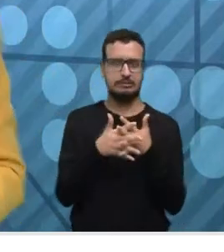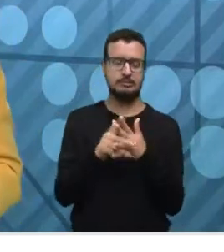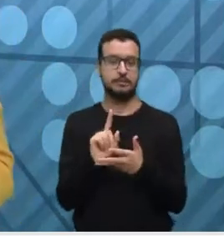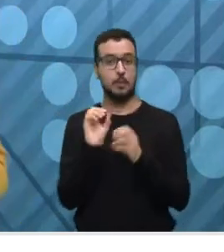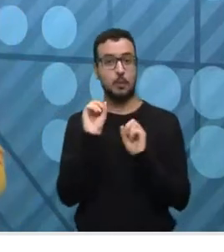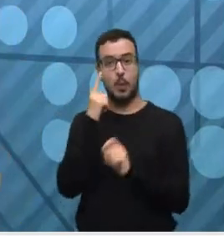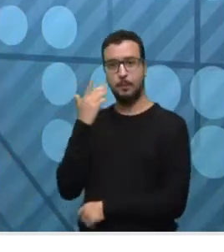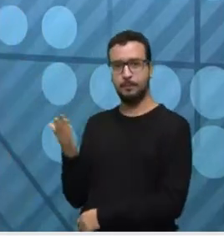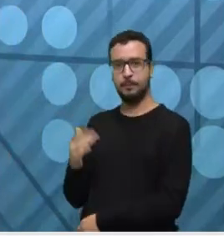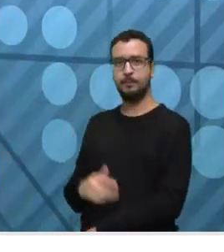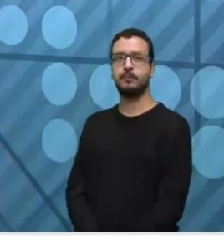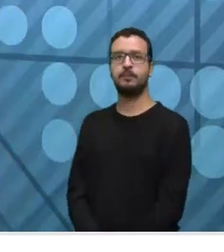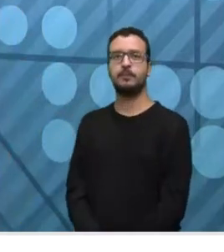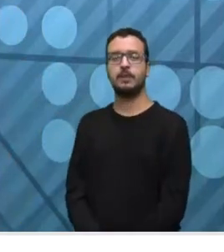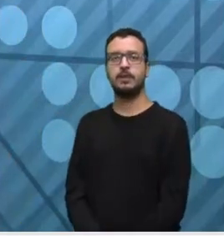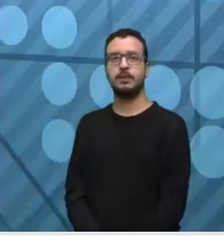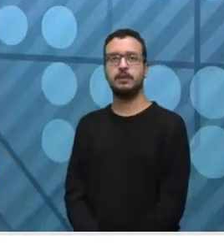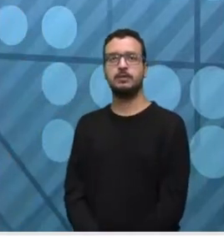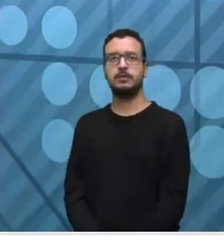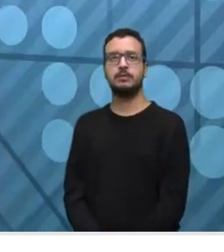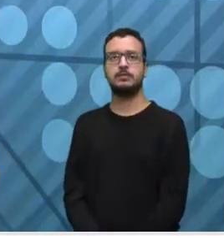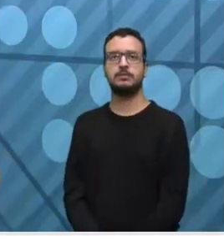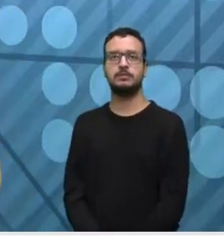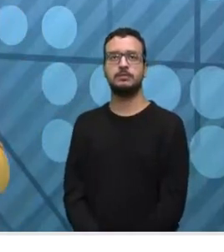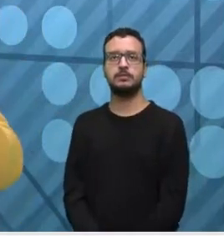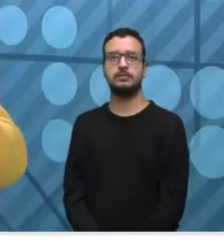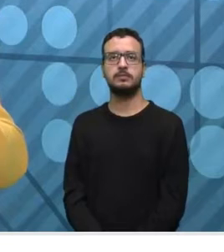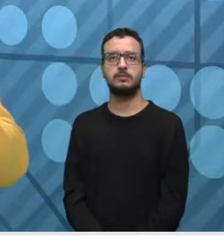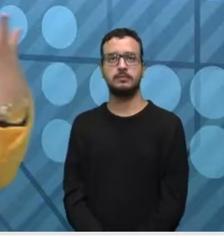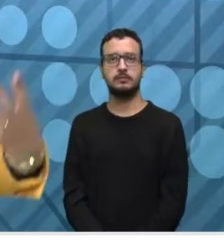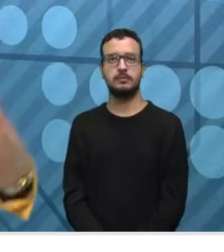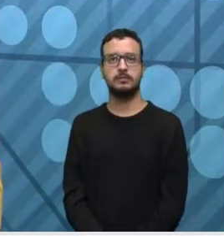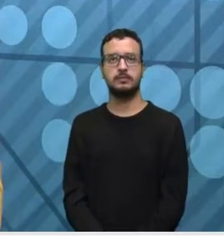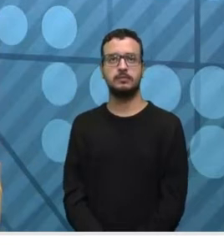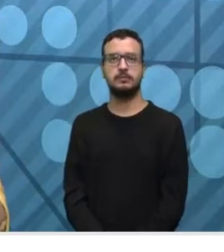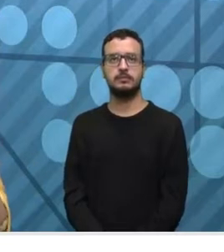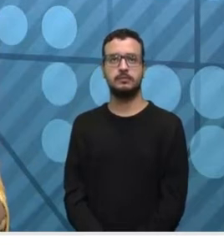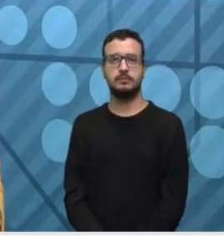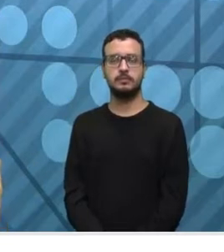Então, bom dia é essa configuração de mãos na frente da boca e você vai abrir.